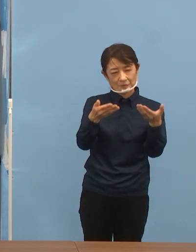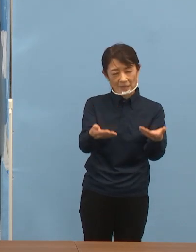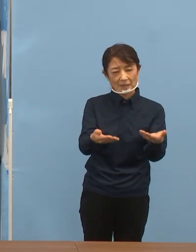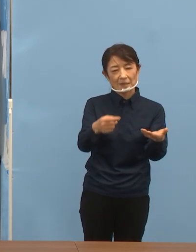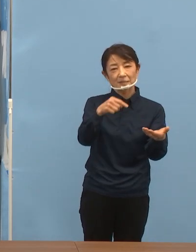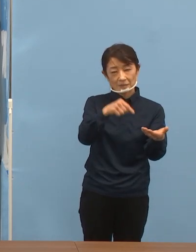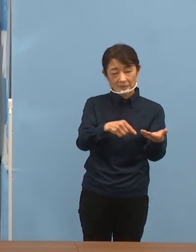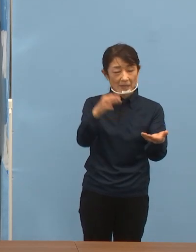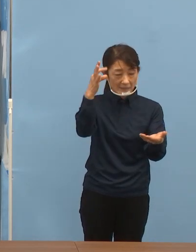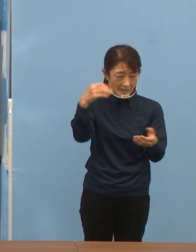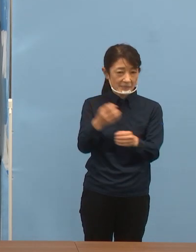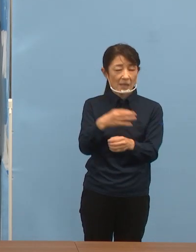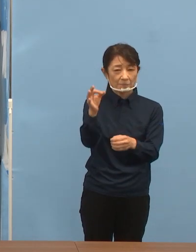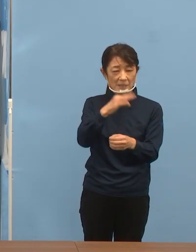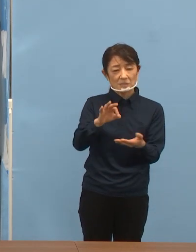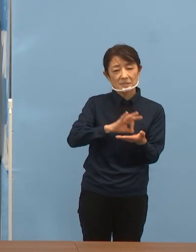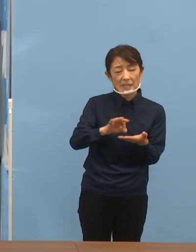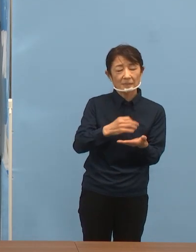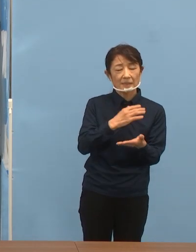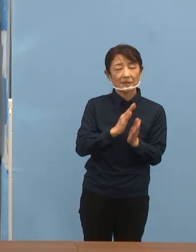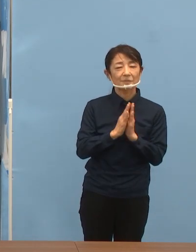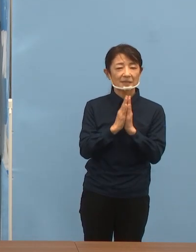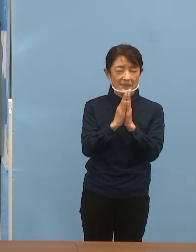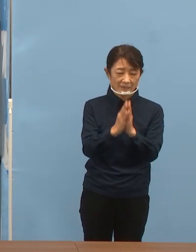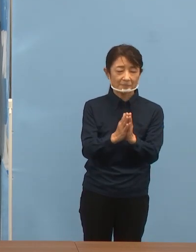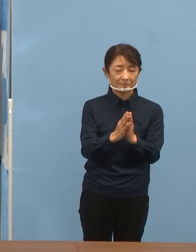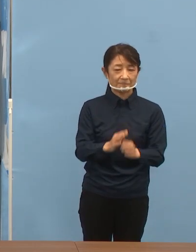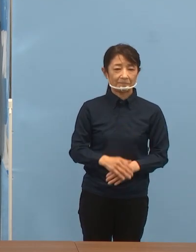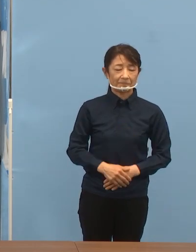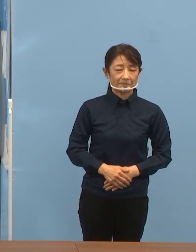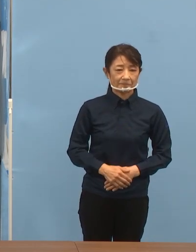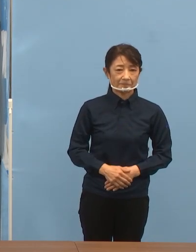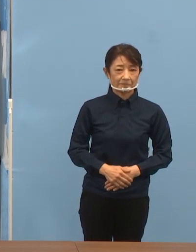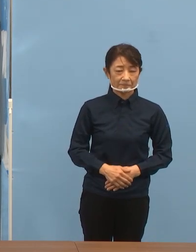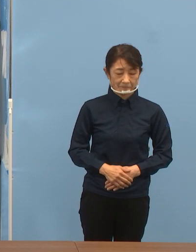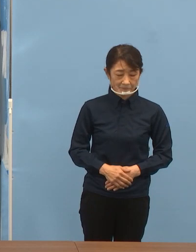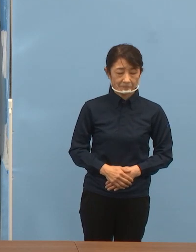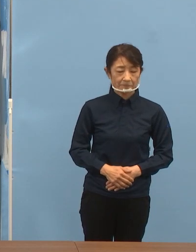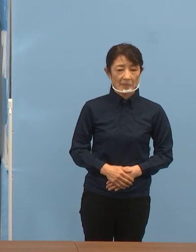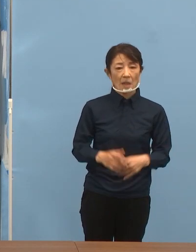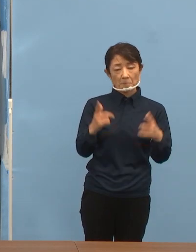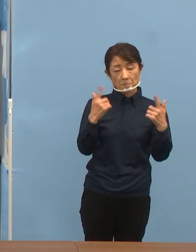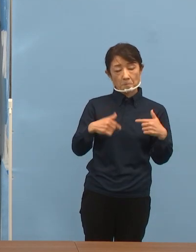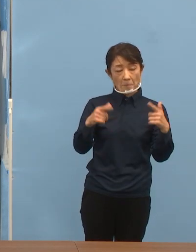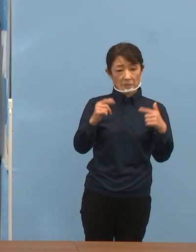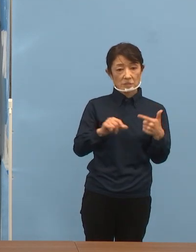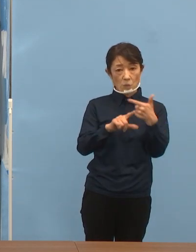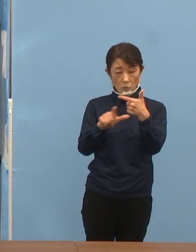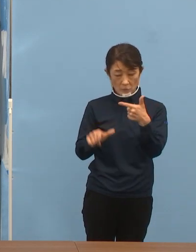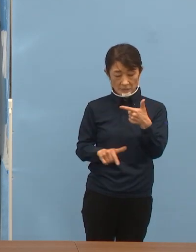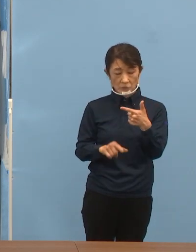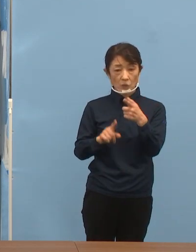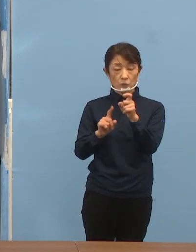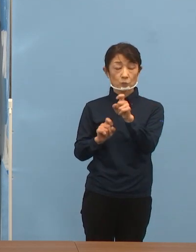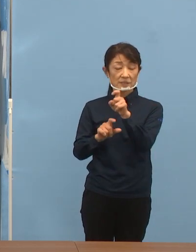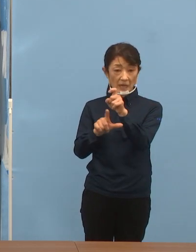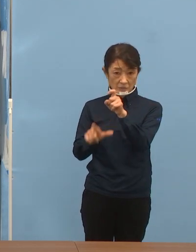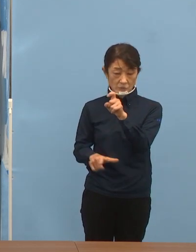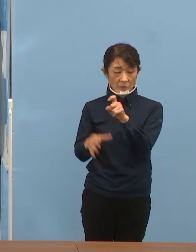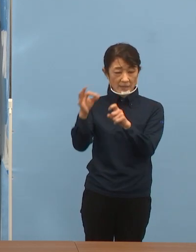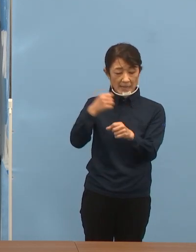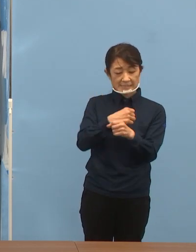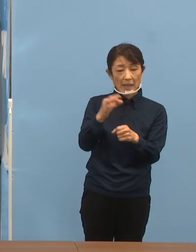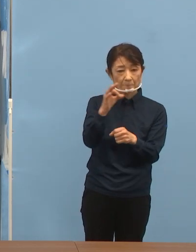について、お話をさせていただければと思います。県においては例年毎年6月と11月を県産